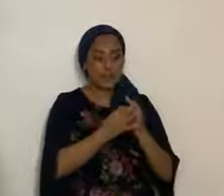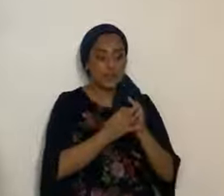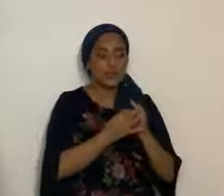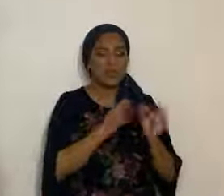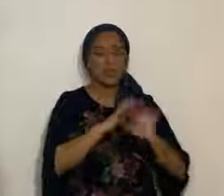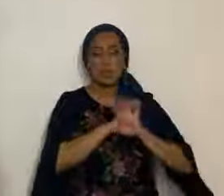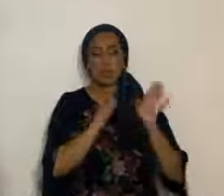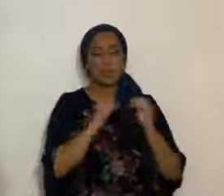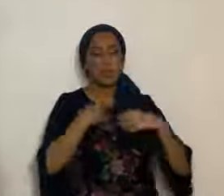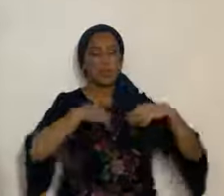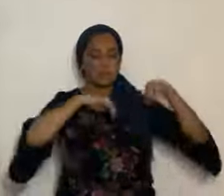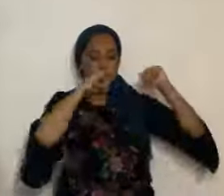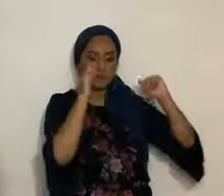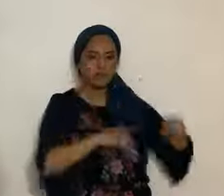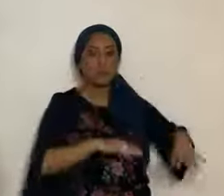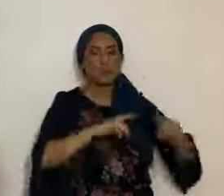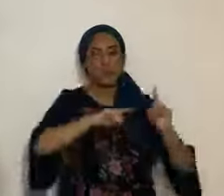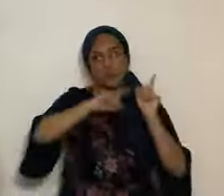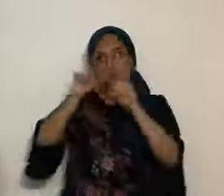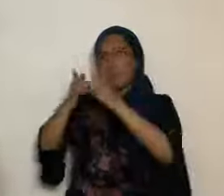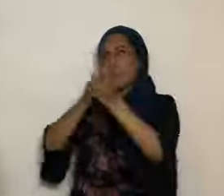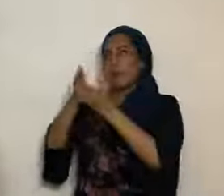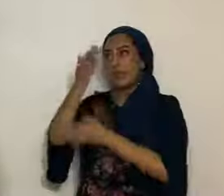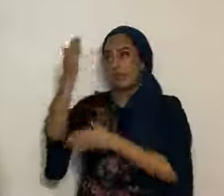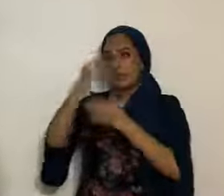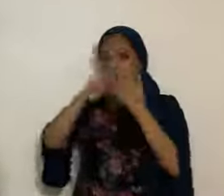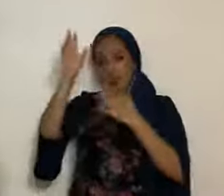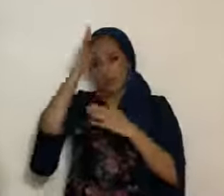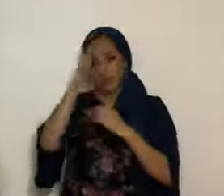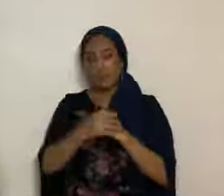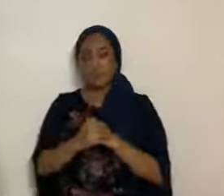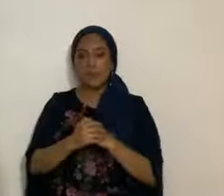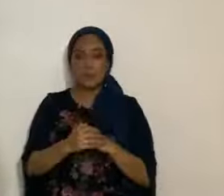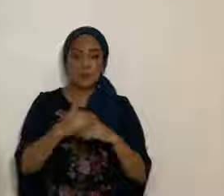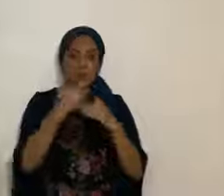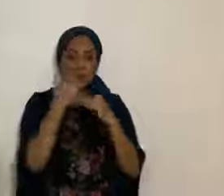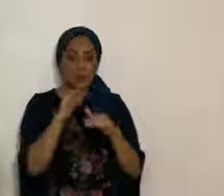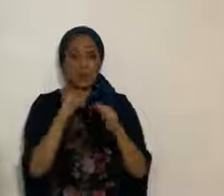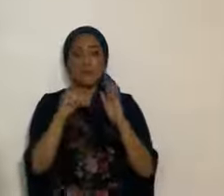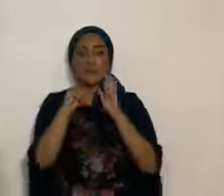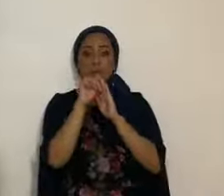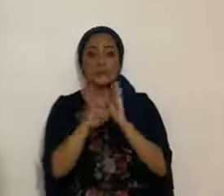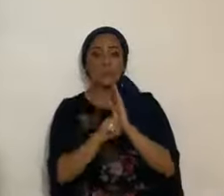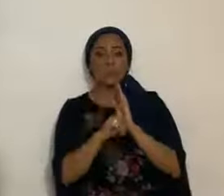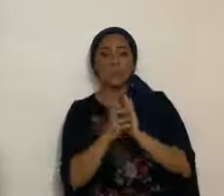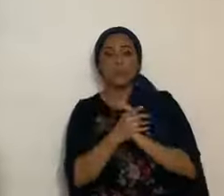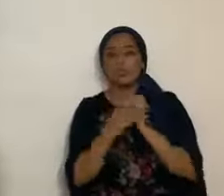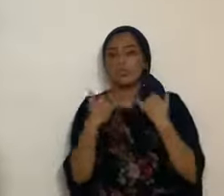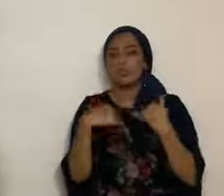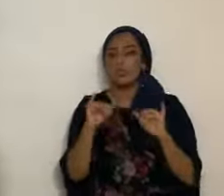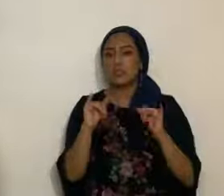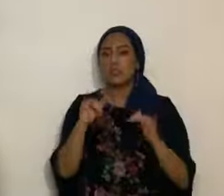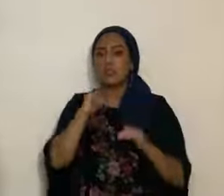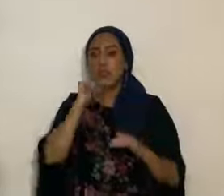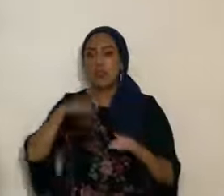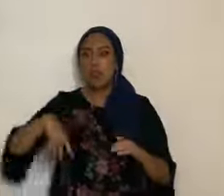precisamente para ir a servir al Eterno. Pero hasta aquí ciertamente Moisés todavía no comprendía el